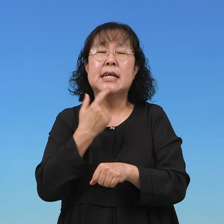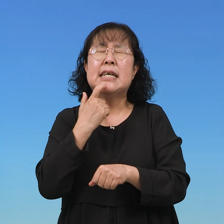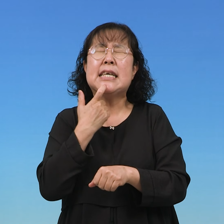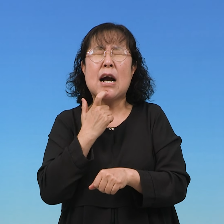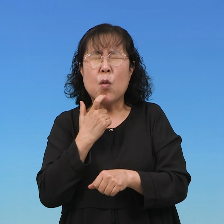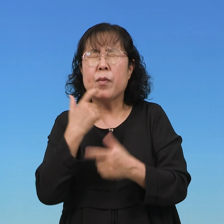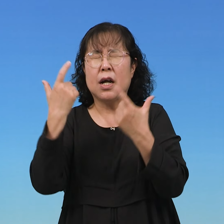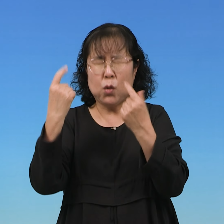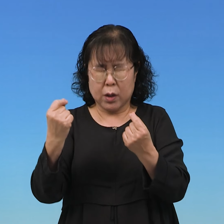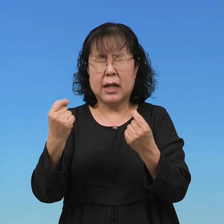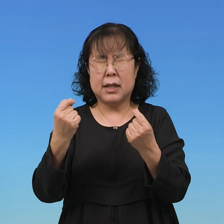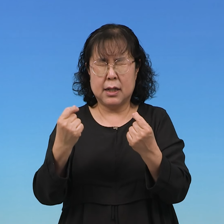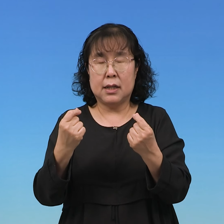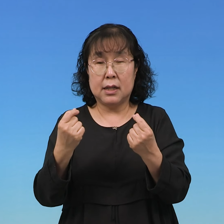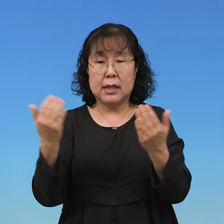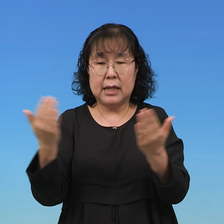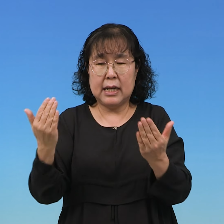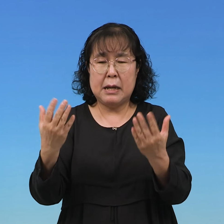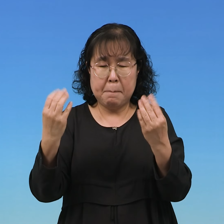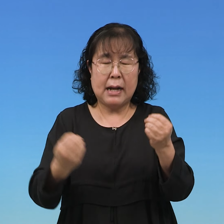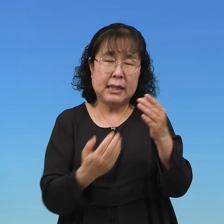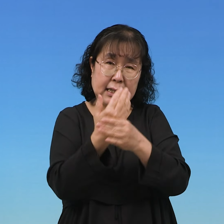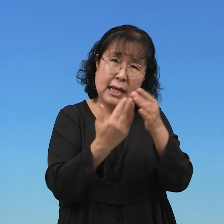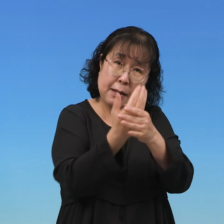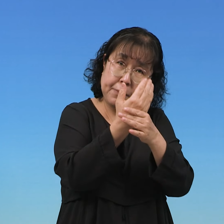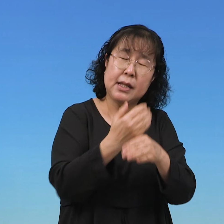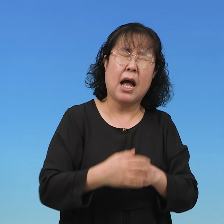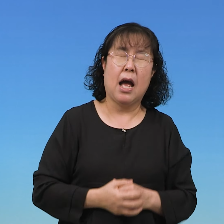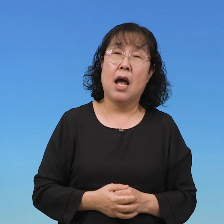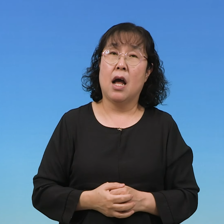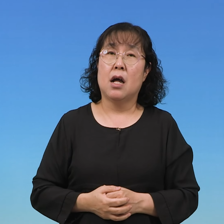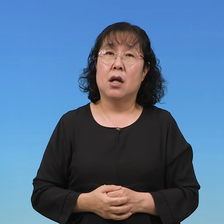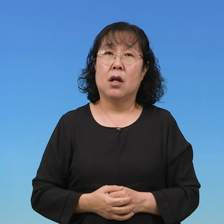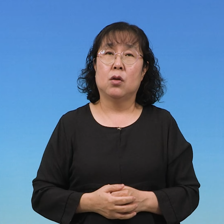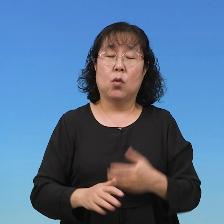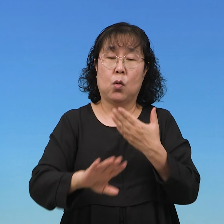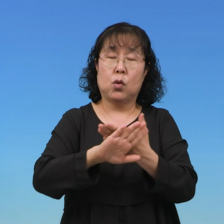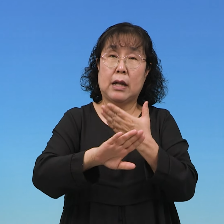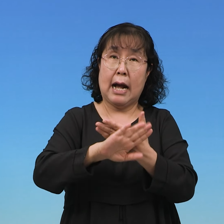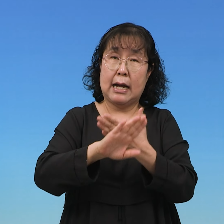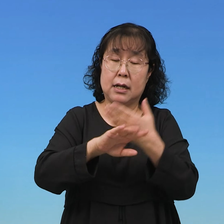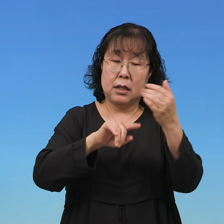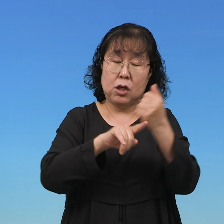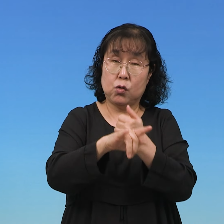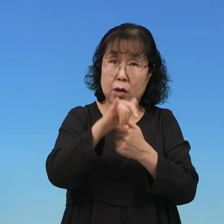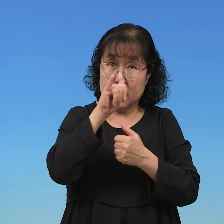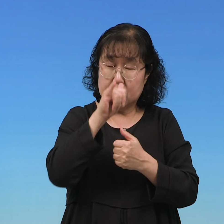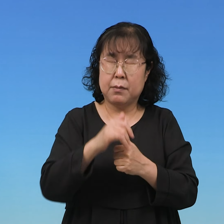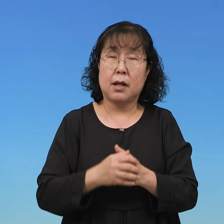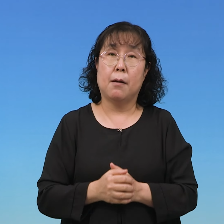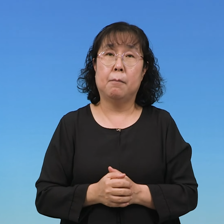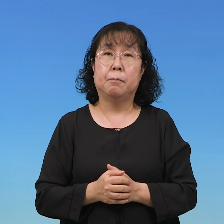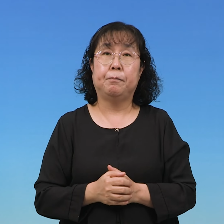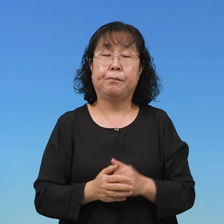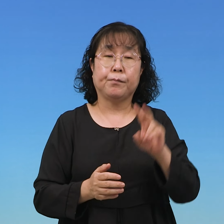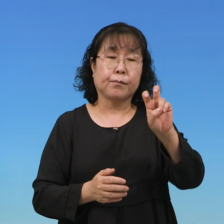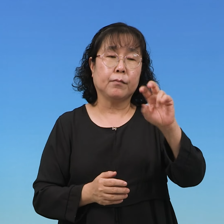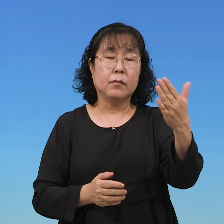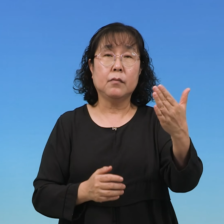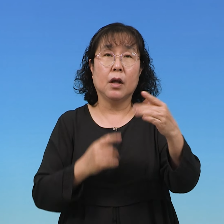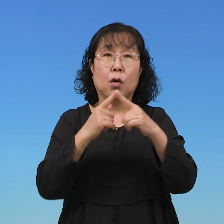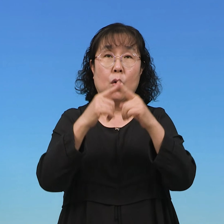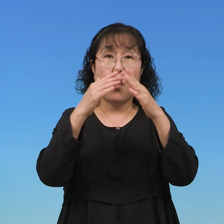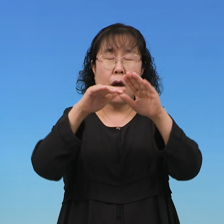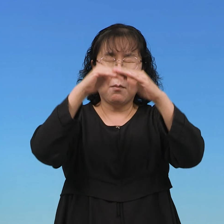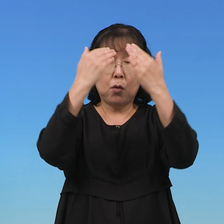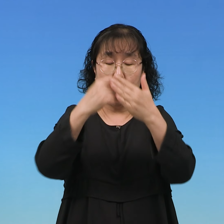그런가 하면은 제가 지난주 내내 가슴이 먹먹한 시간을 보낸 이유가 또 한 가지 있는데요. 제가 지난주 이런 말씀 드렸던 거 기억하십니까?